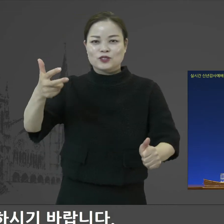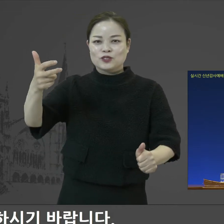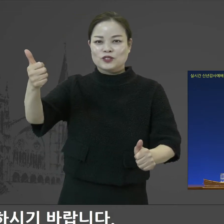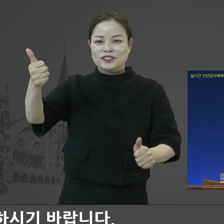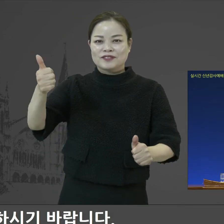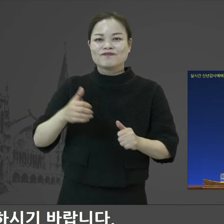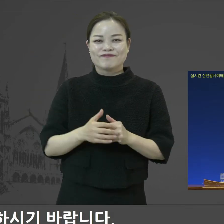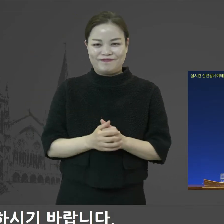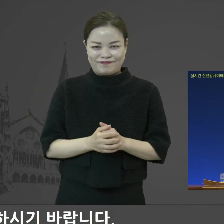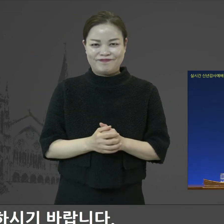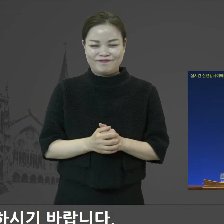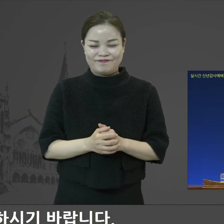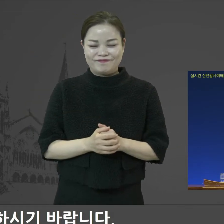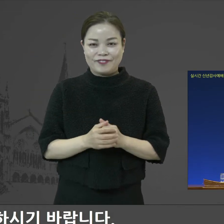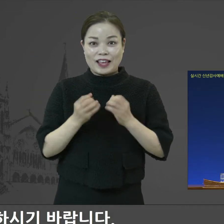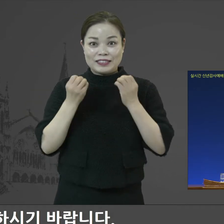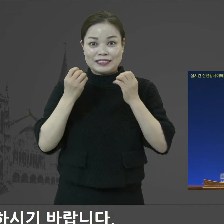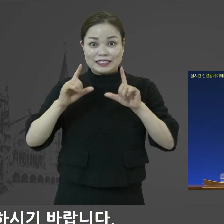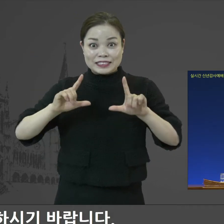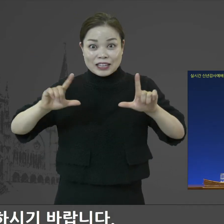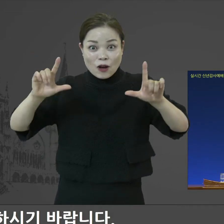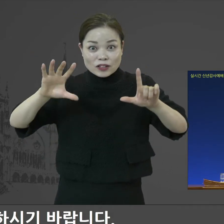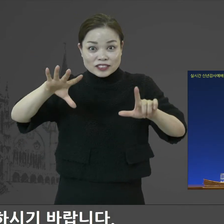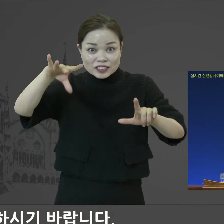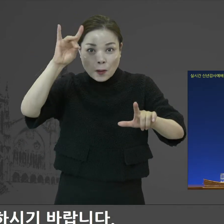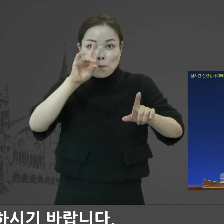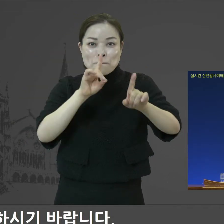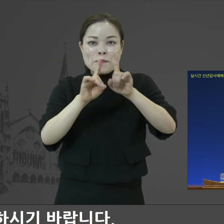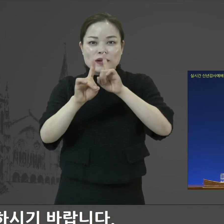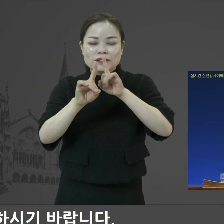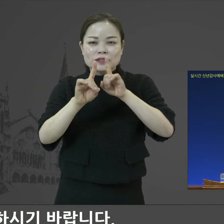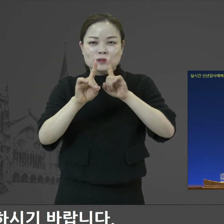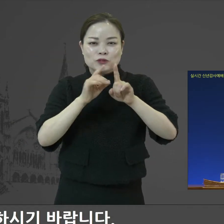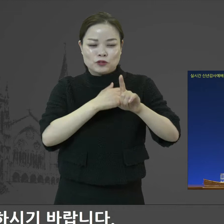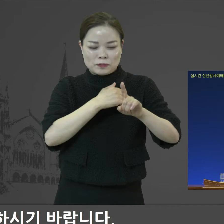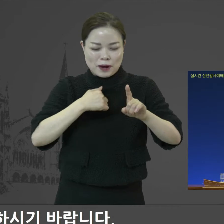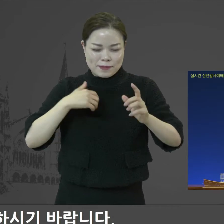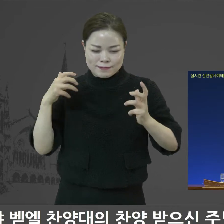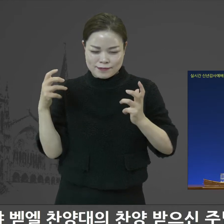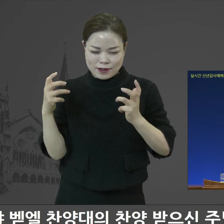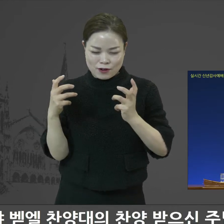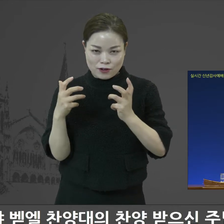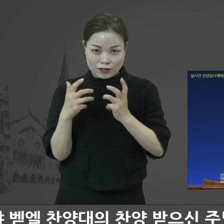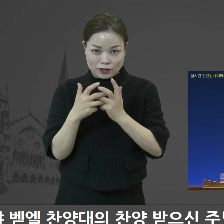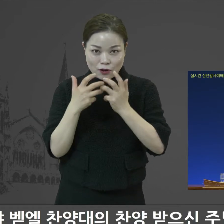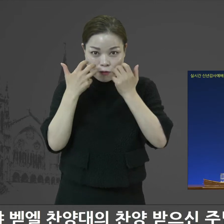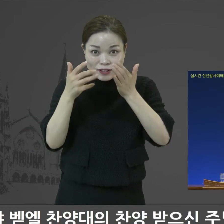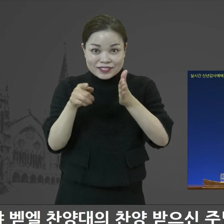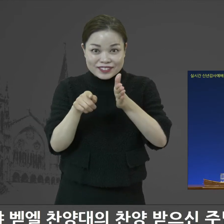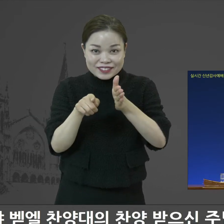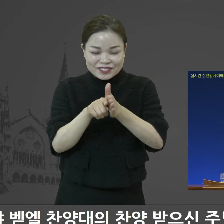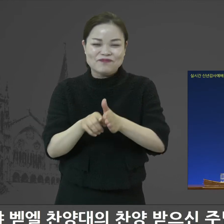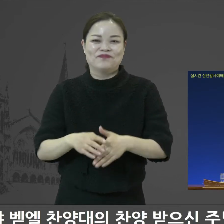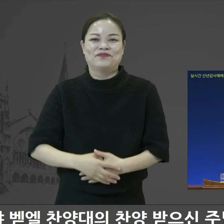이제 신년 첫 말씀으로 우리들을 채워주실 것을 소망 가운데